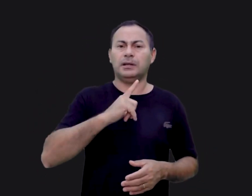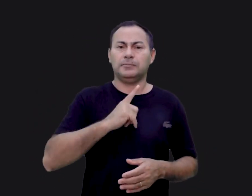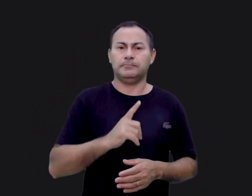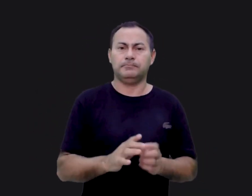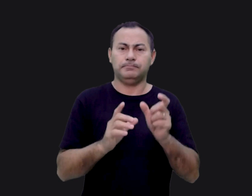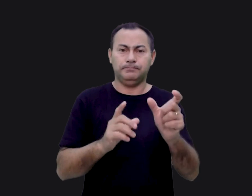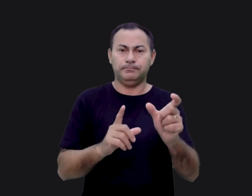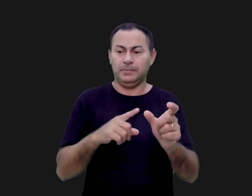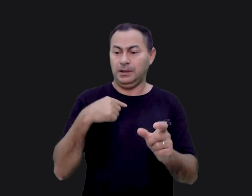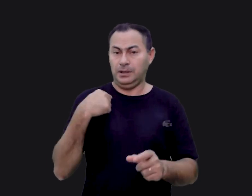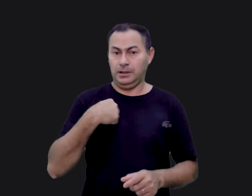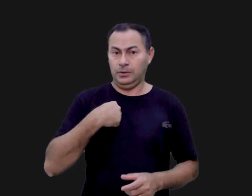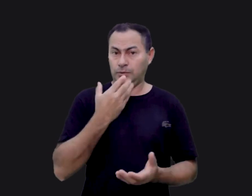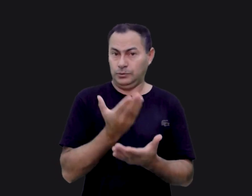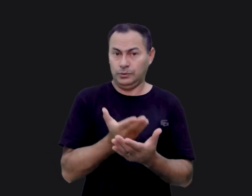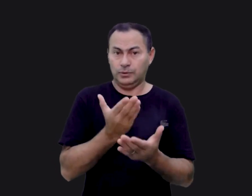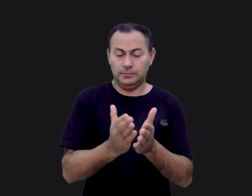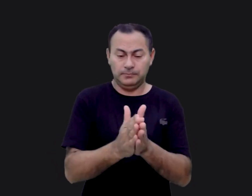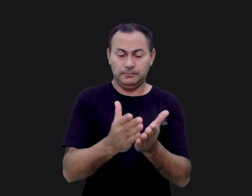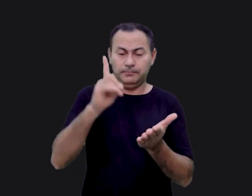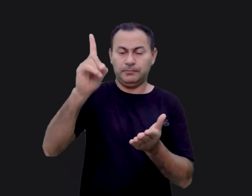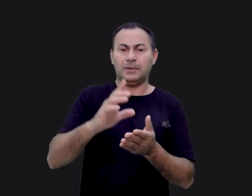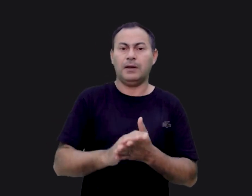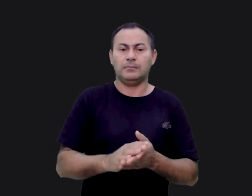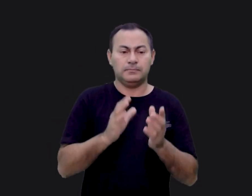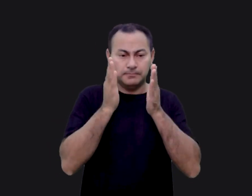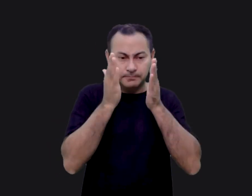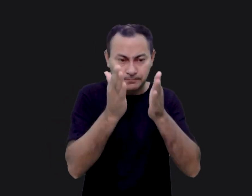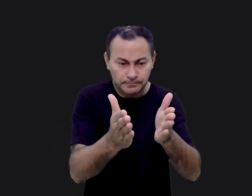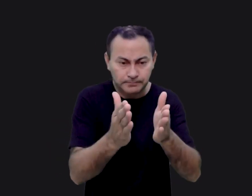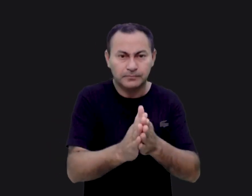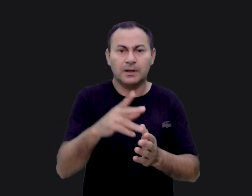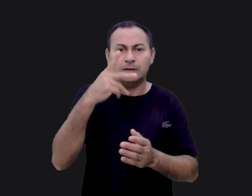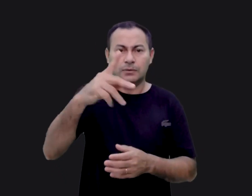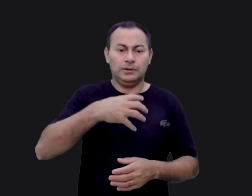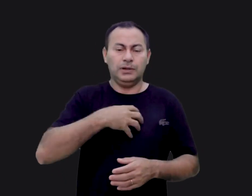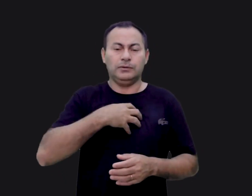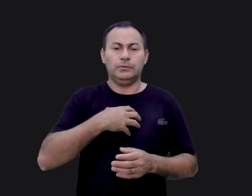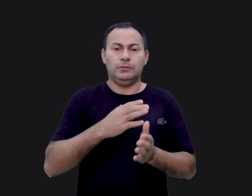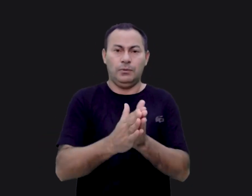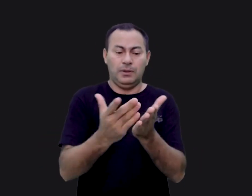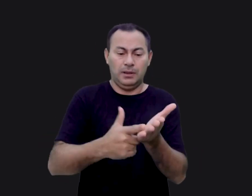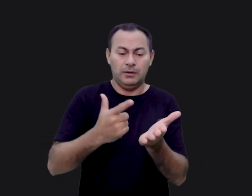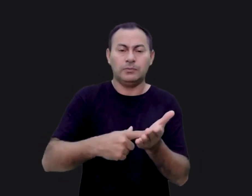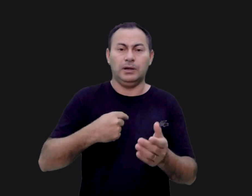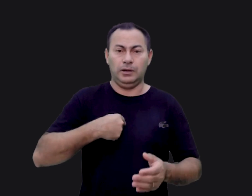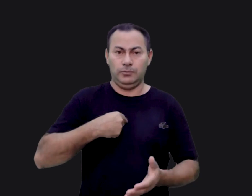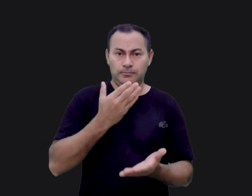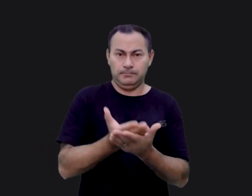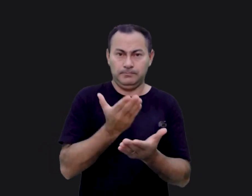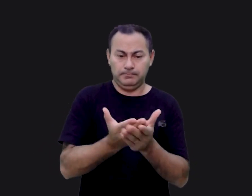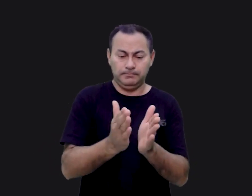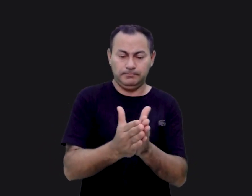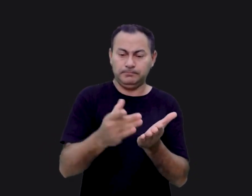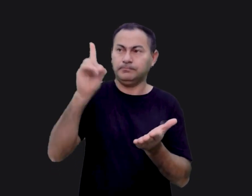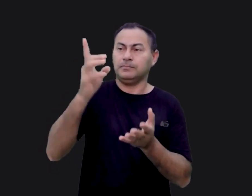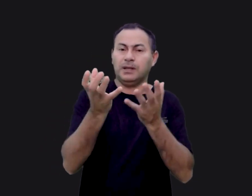Em outras palavras, não estou estudando as Escrituras sobre a perspectiva de sua forma literária. Estou estudando as Escrituras